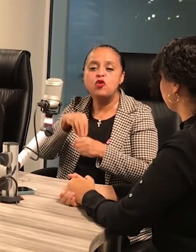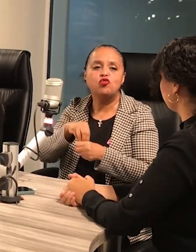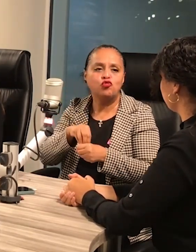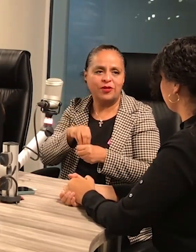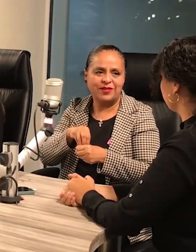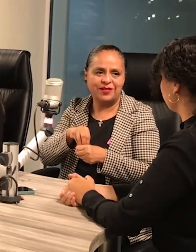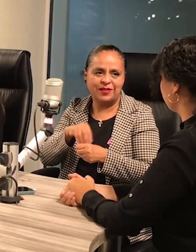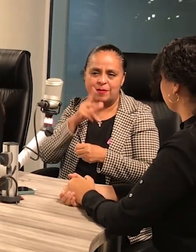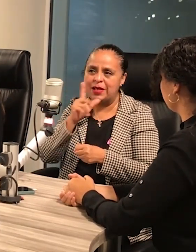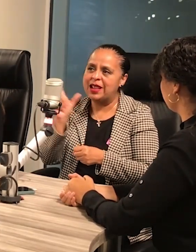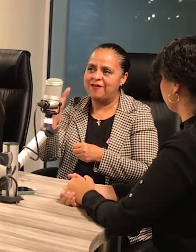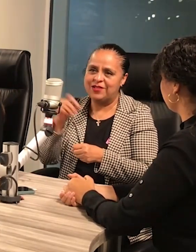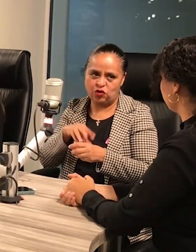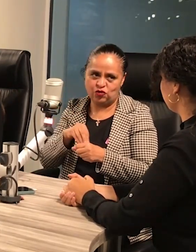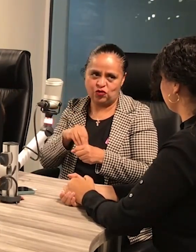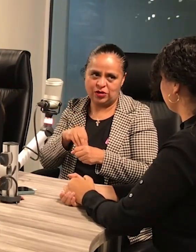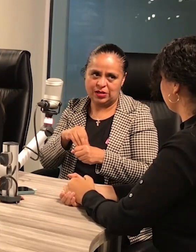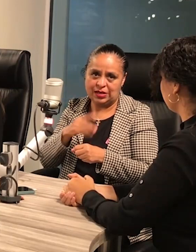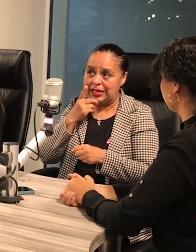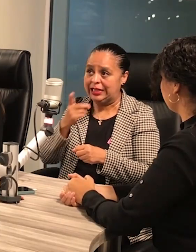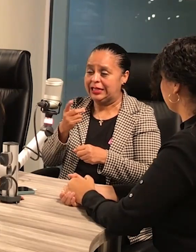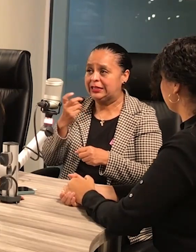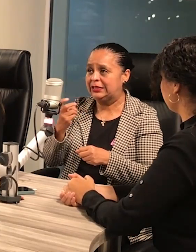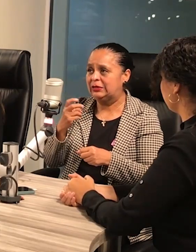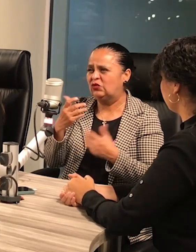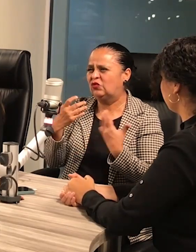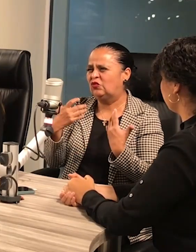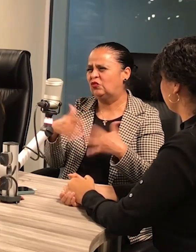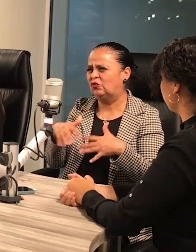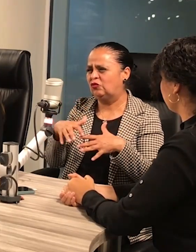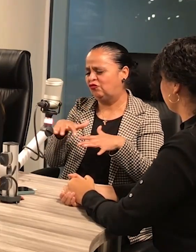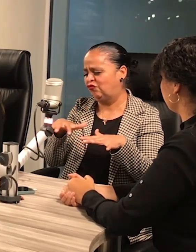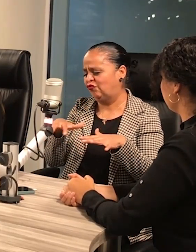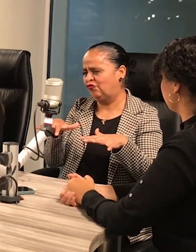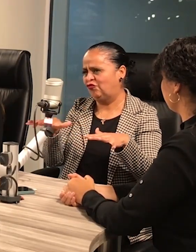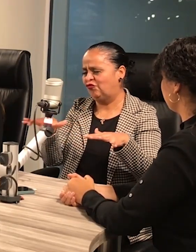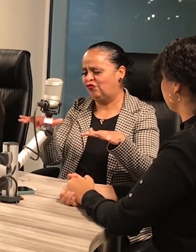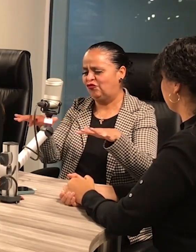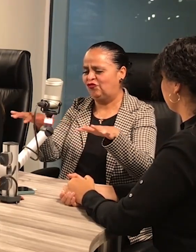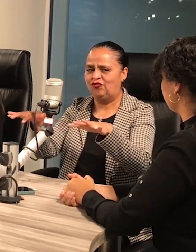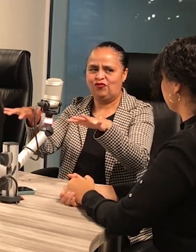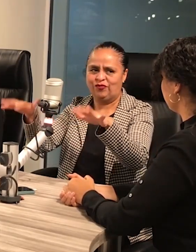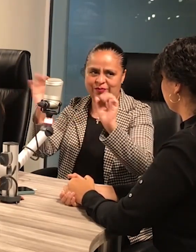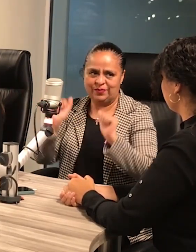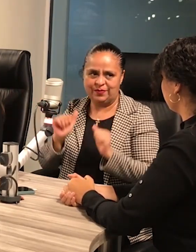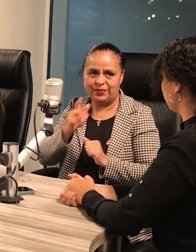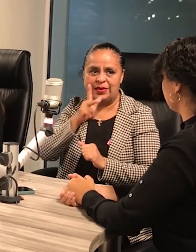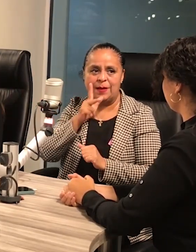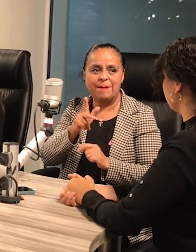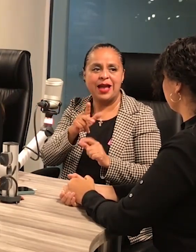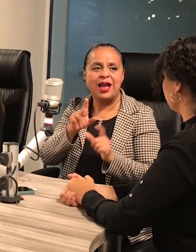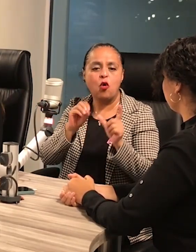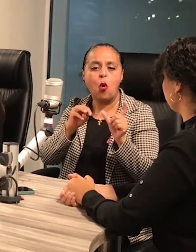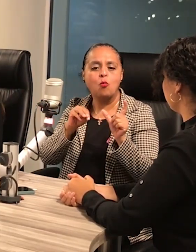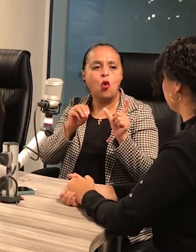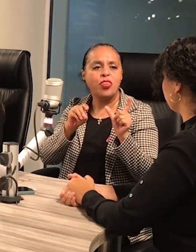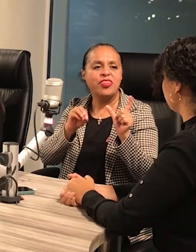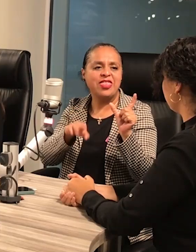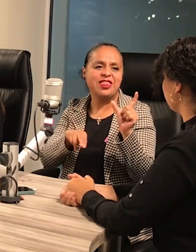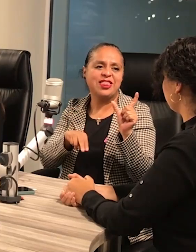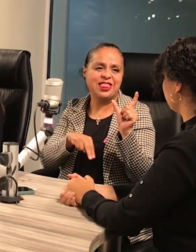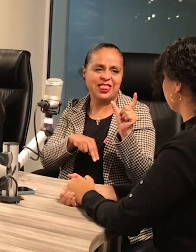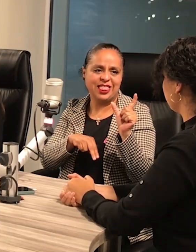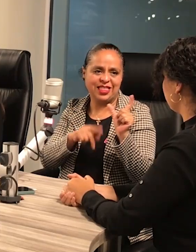¿no? Y como que yo creo que incluso se está trivializando, se está haciendo como una palabra comodín, ¿no? Y